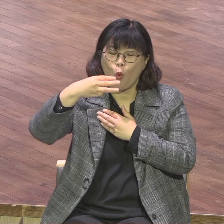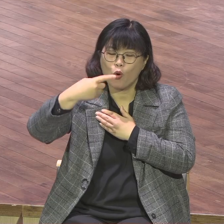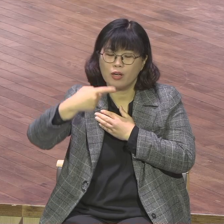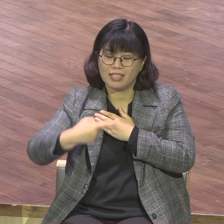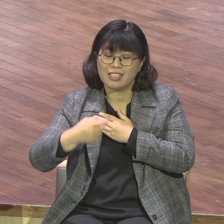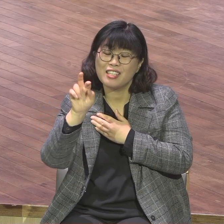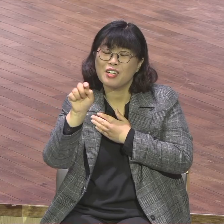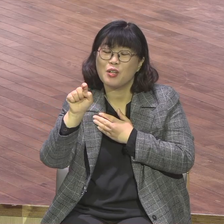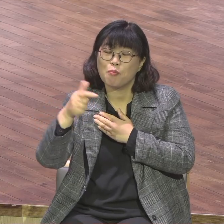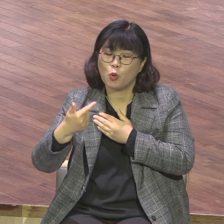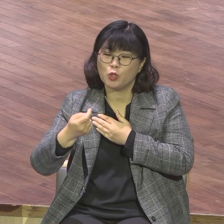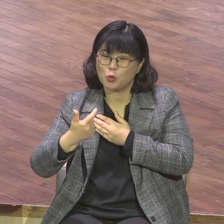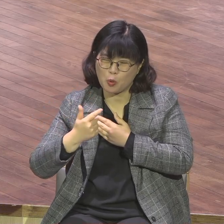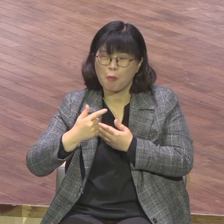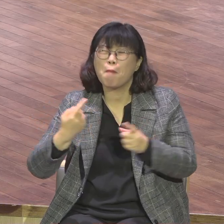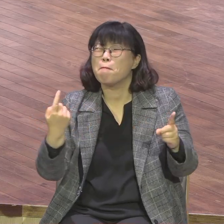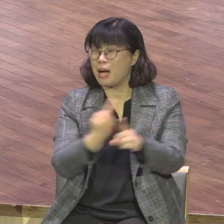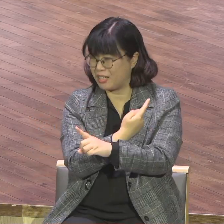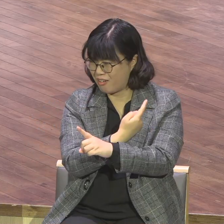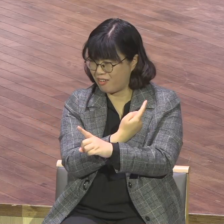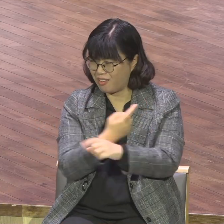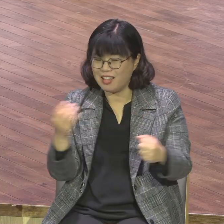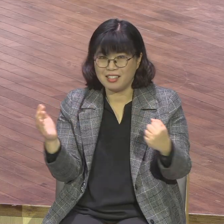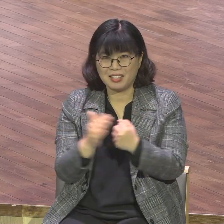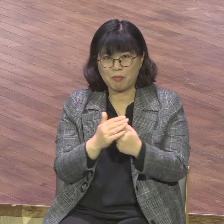이 호르몬 때문인지 원래 때문인지 몰라도